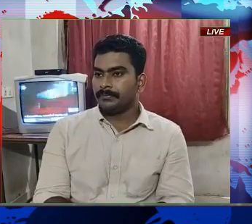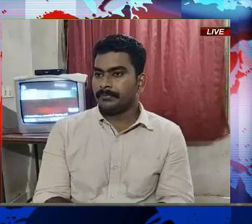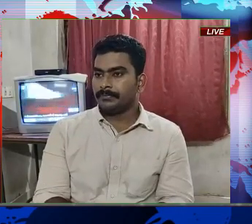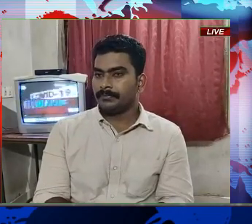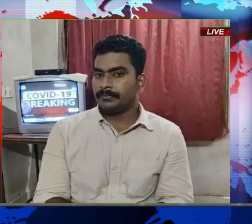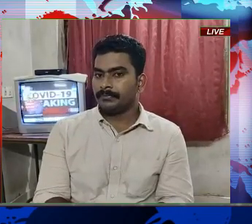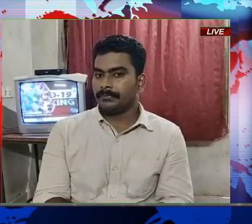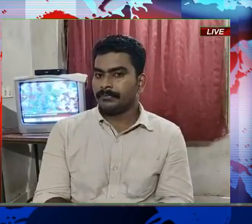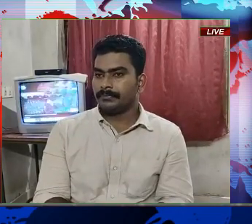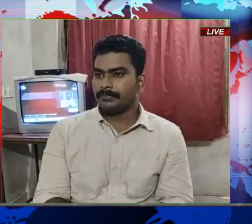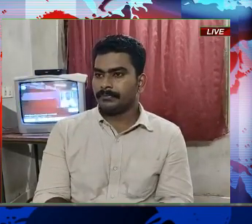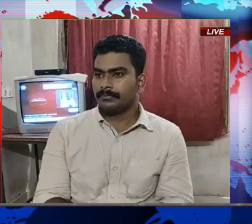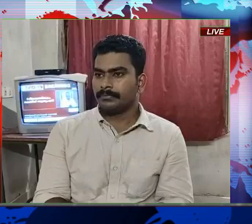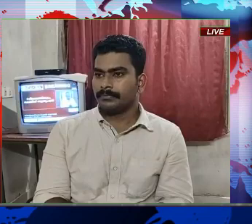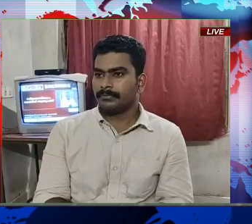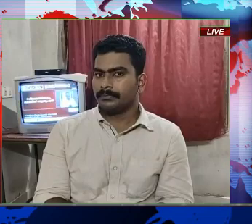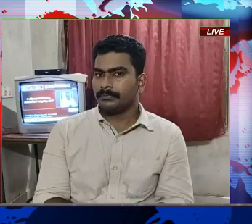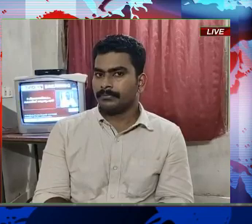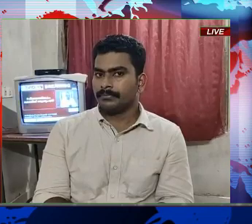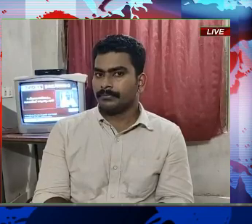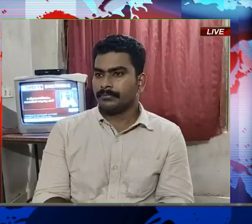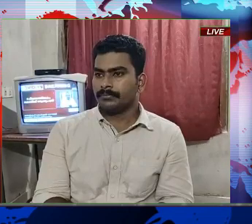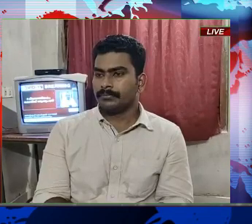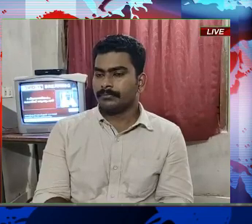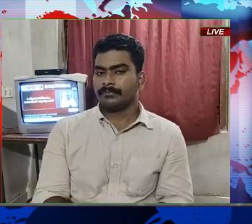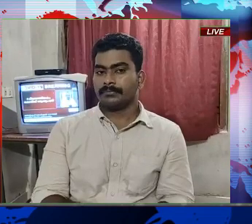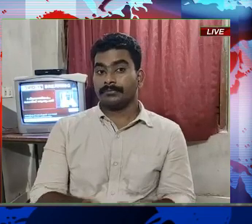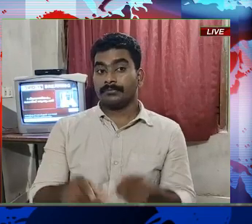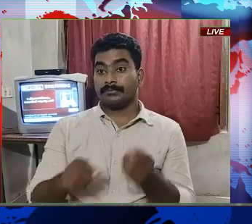ആവശ്യമായ സൗകര്യങ്ങൾ ഉണ്ടാക്കണം എന്ന് കണ്ടിട്ടുണ്ട്.